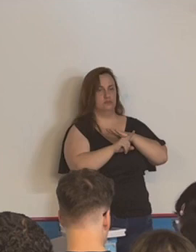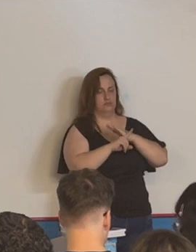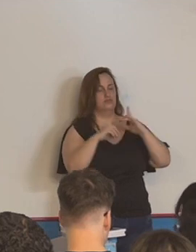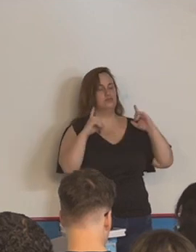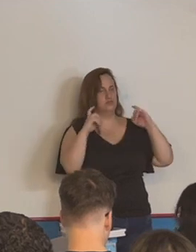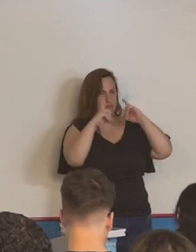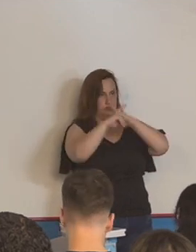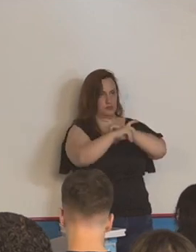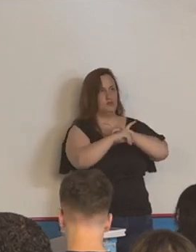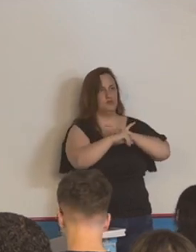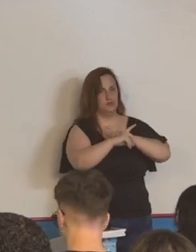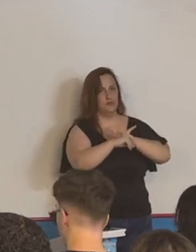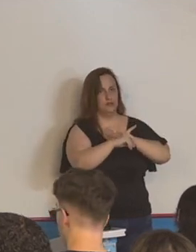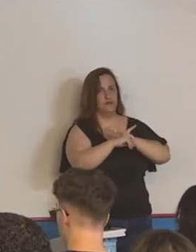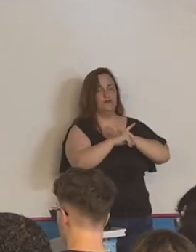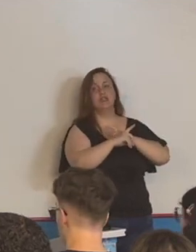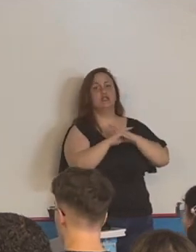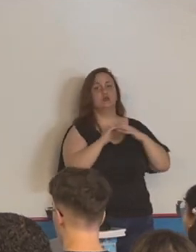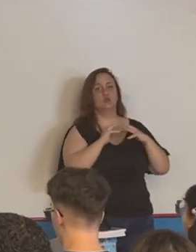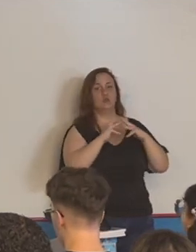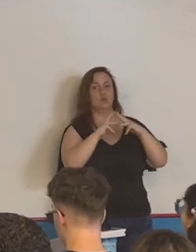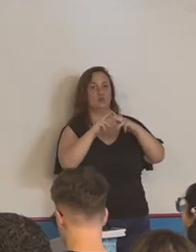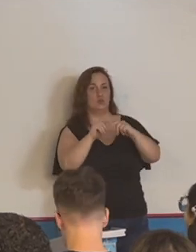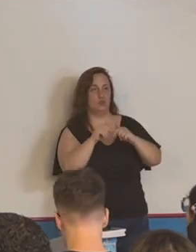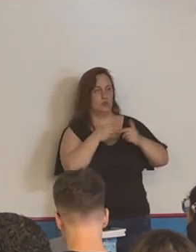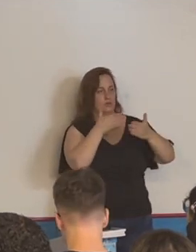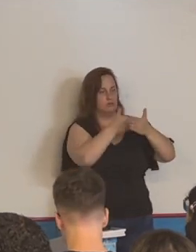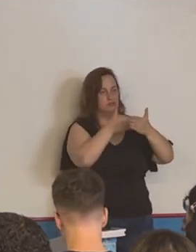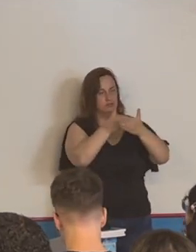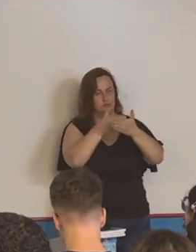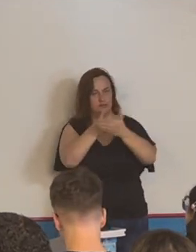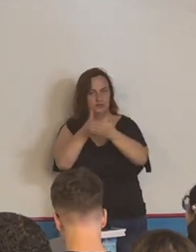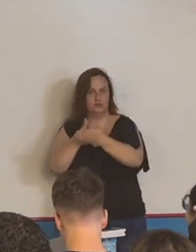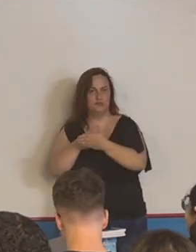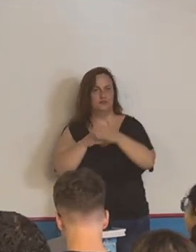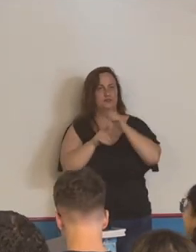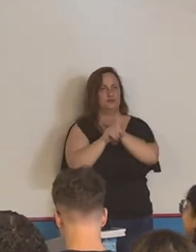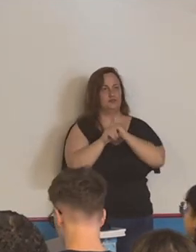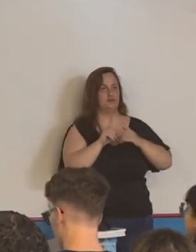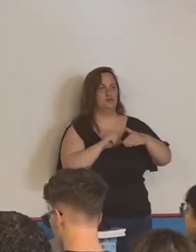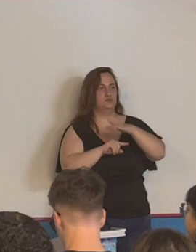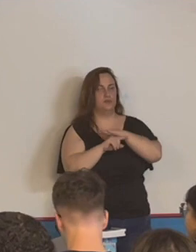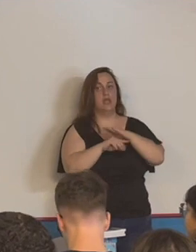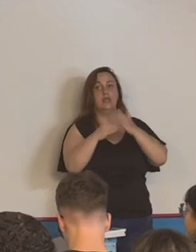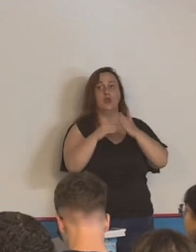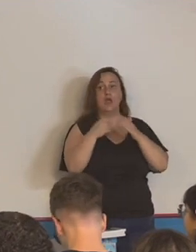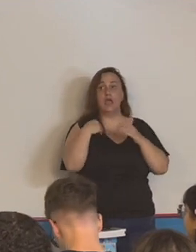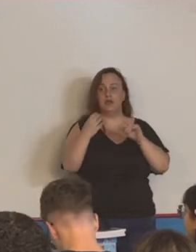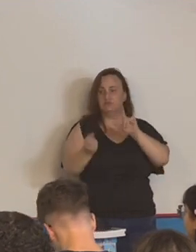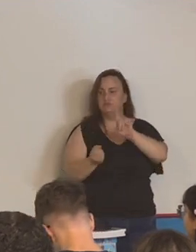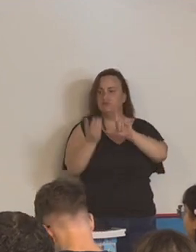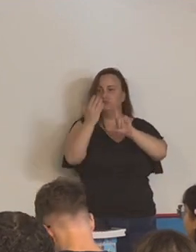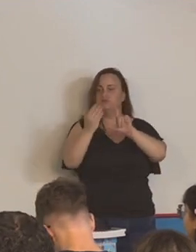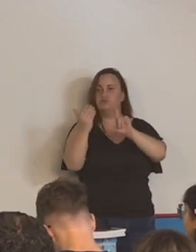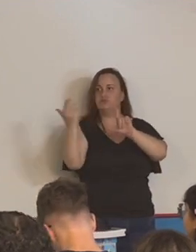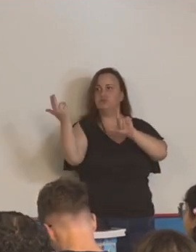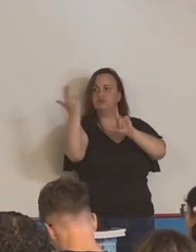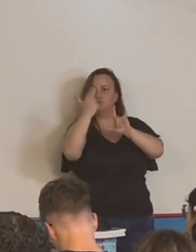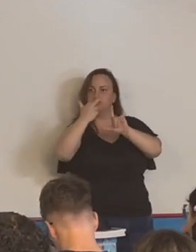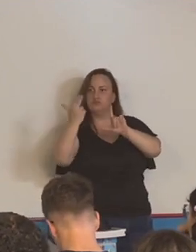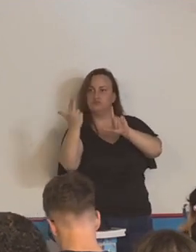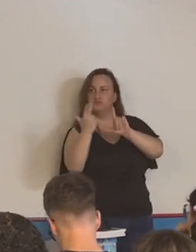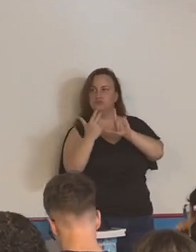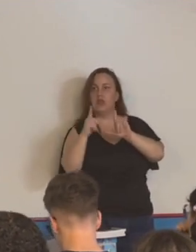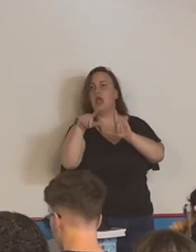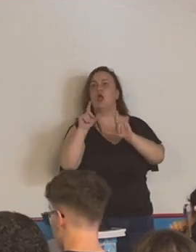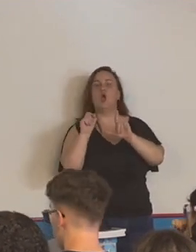sociedade, vem de uma sociedade colonial, né? Então eu fiz isso que seria